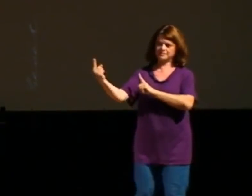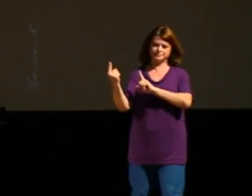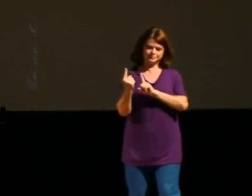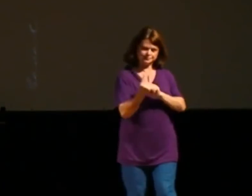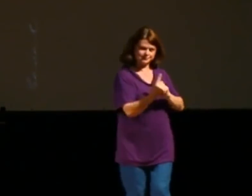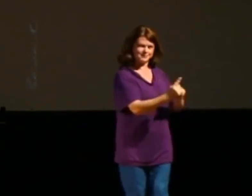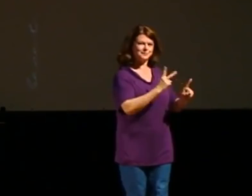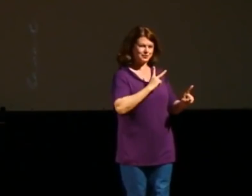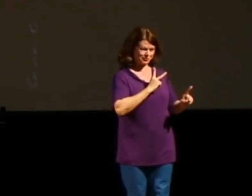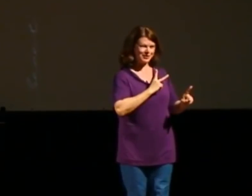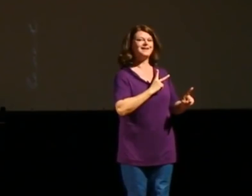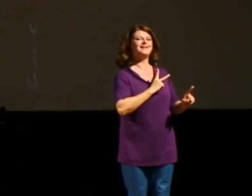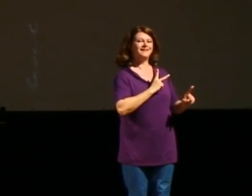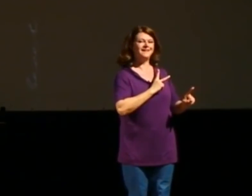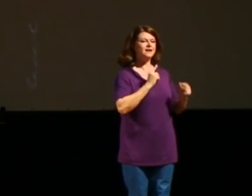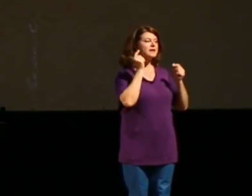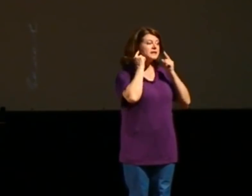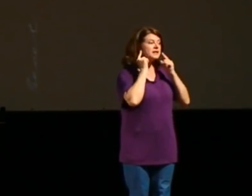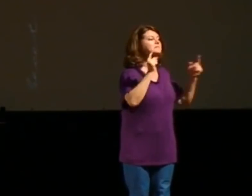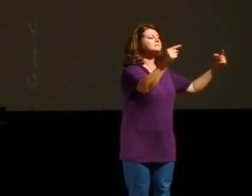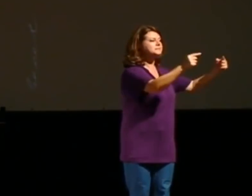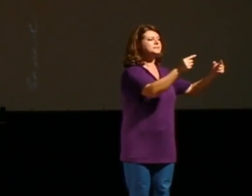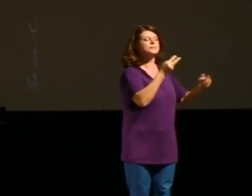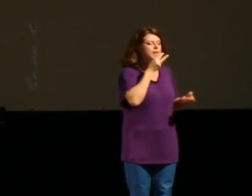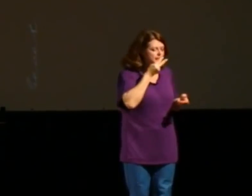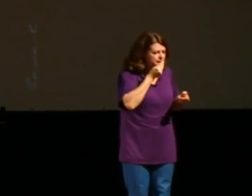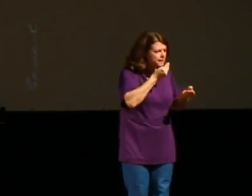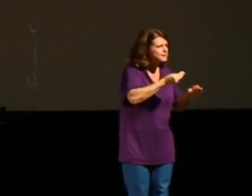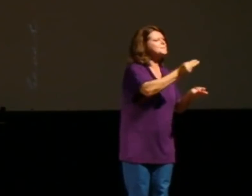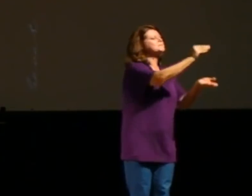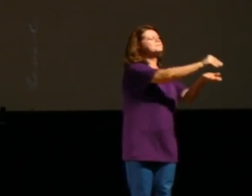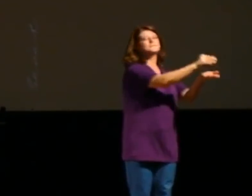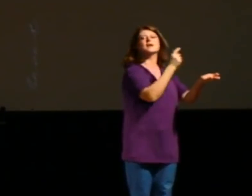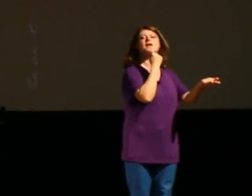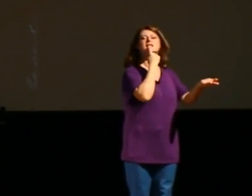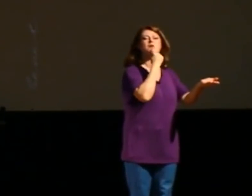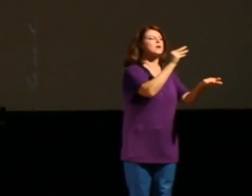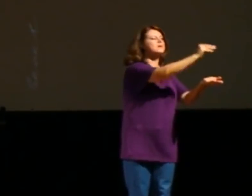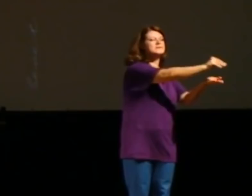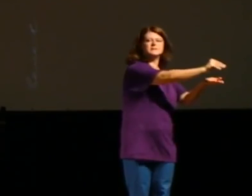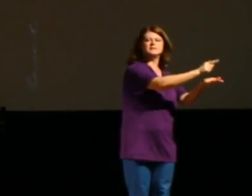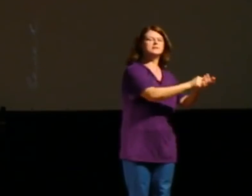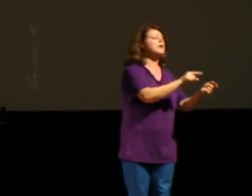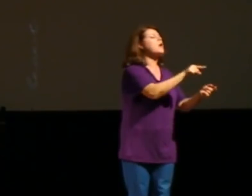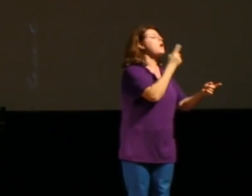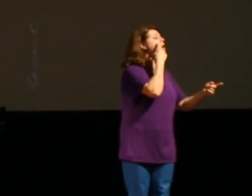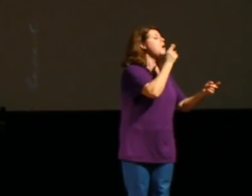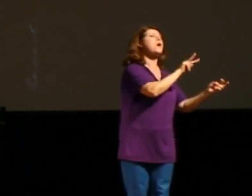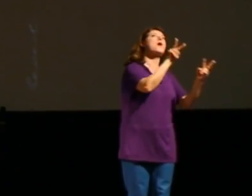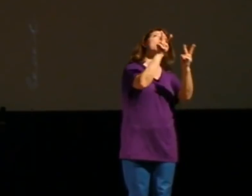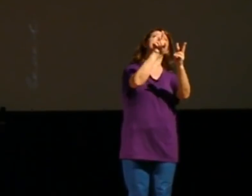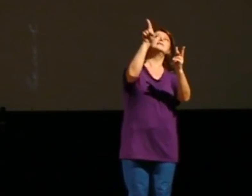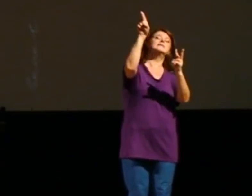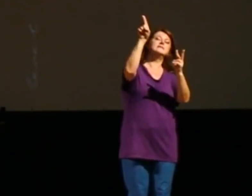do moço, ele coloca a saliva na língua do moço, ele faz o moço olhar para o alto, diz assim, e